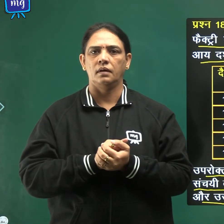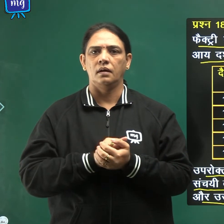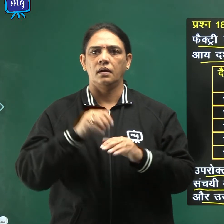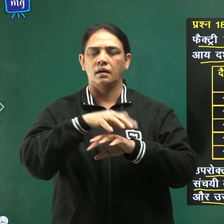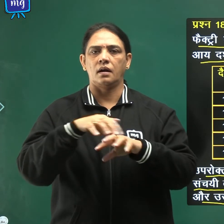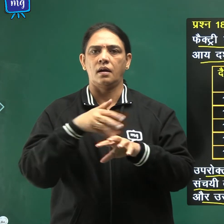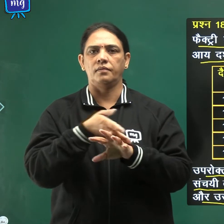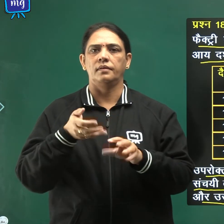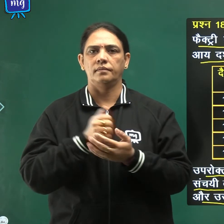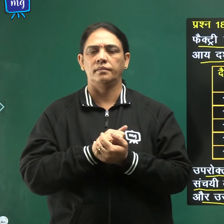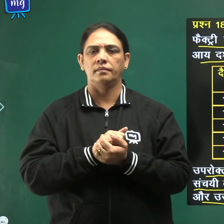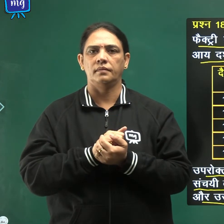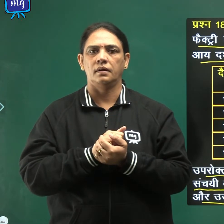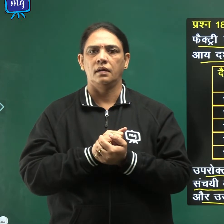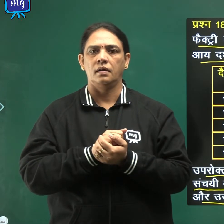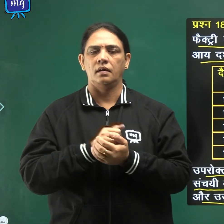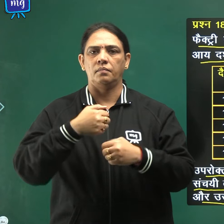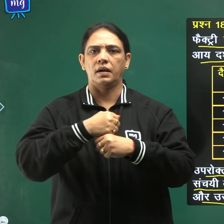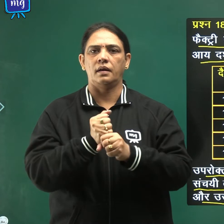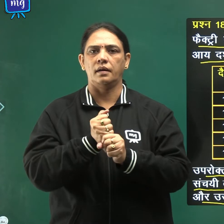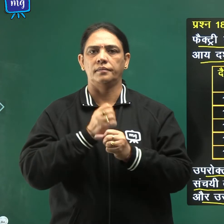आलेख खींचिए।